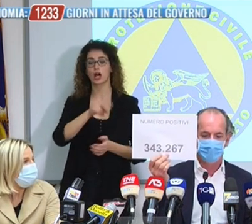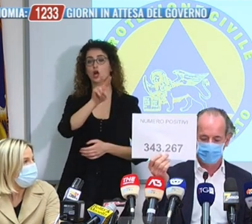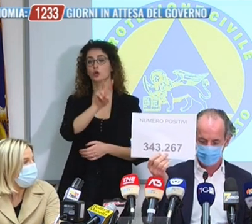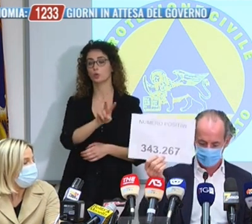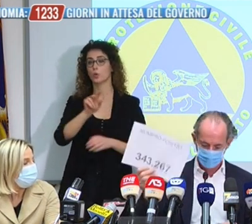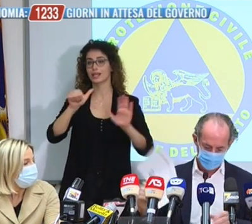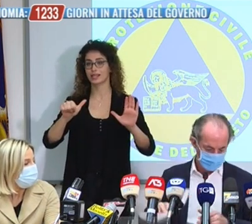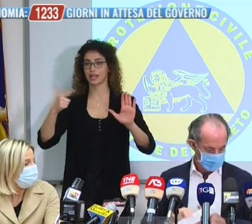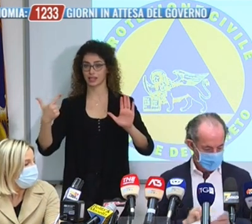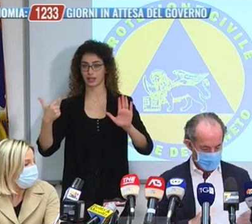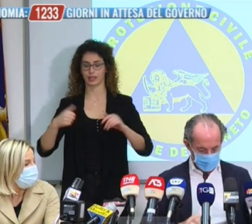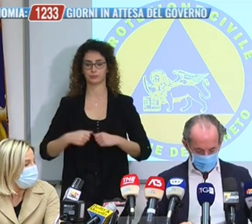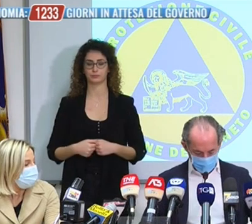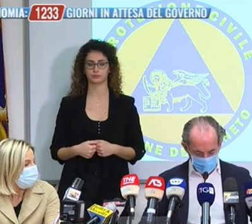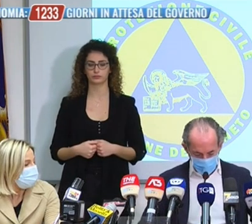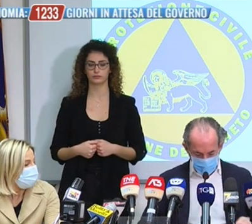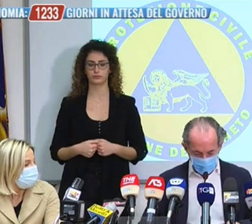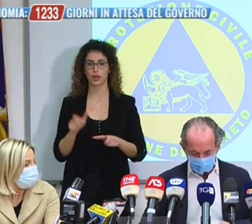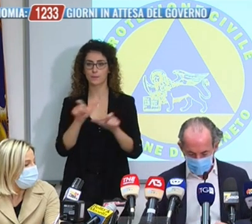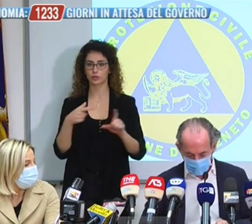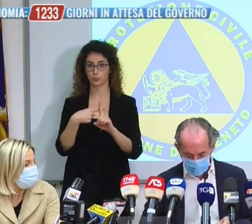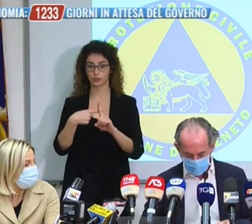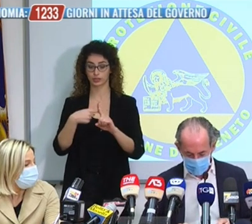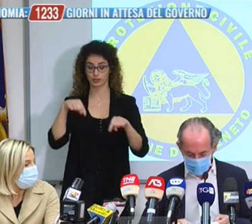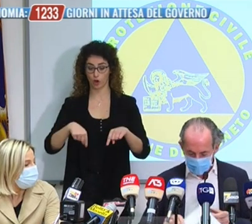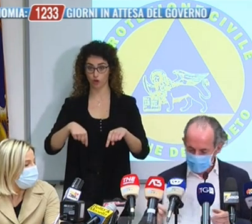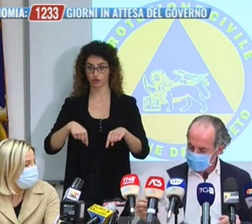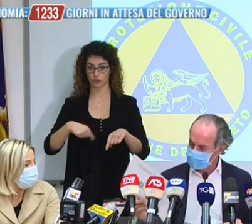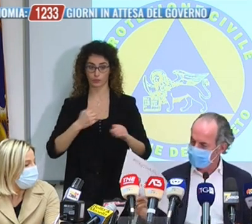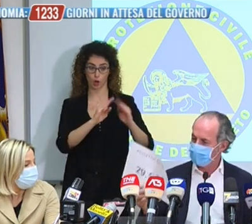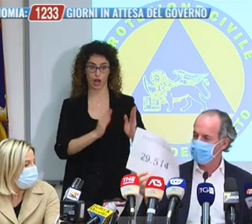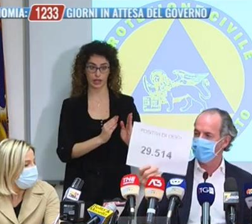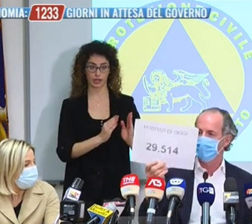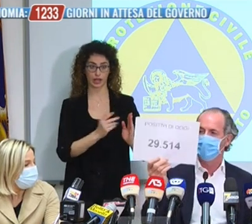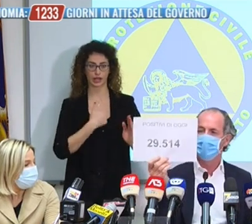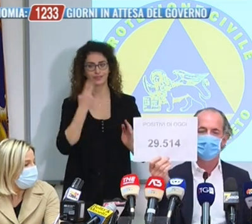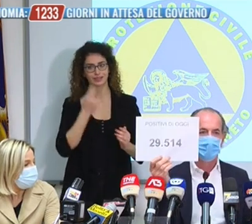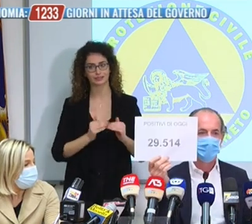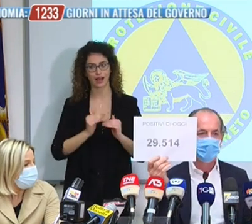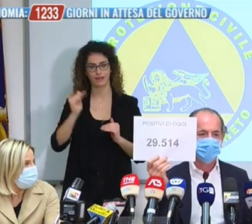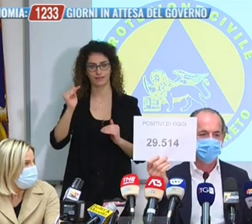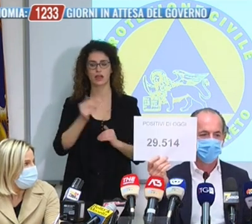343.267. I positivi isolati oggi a domicilio, vedete che stanno crescendo,